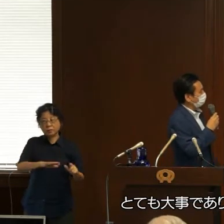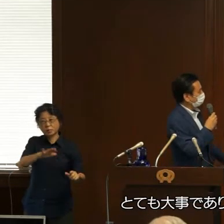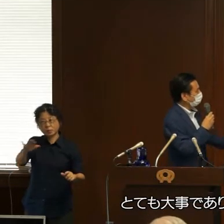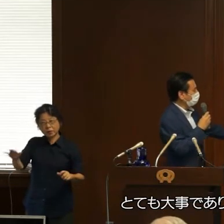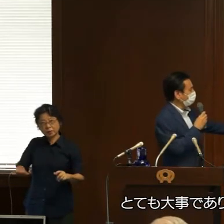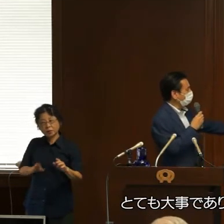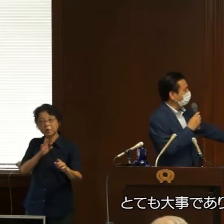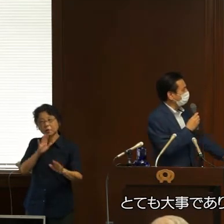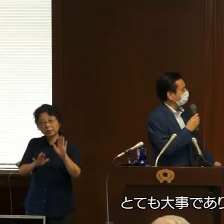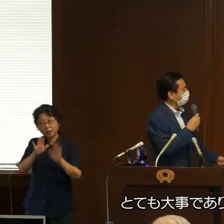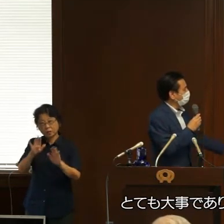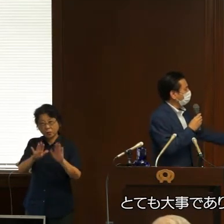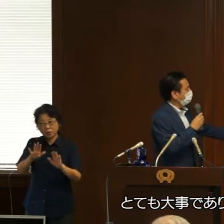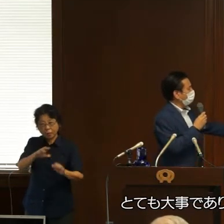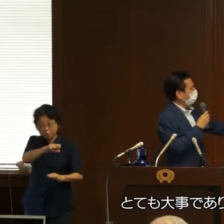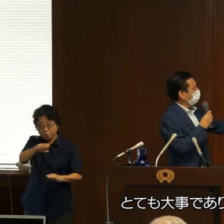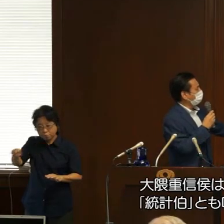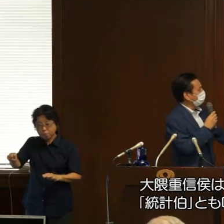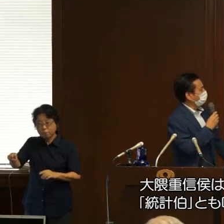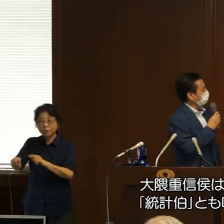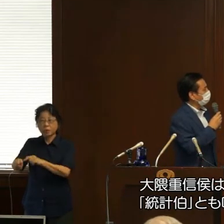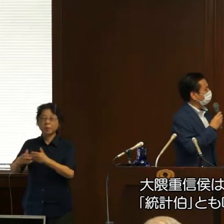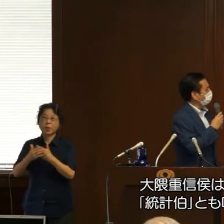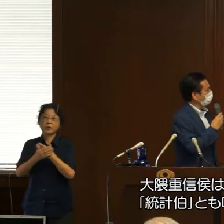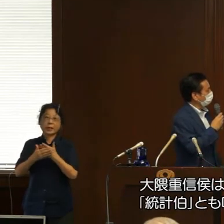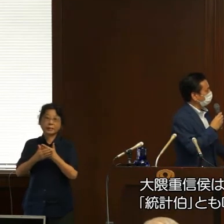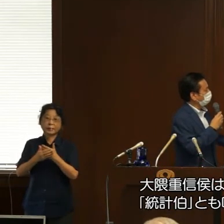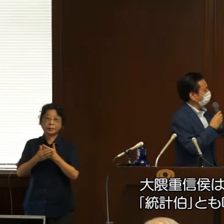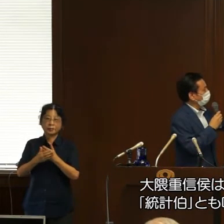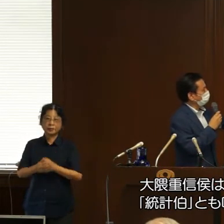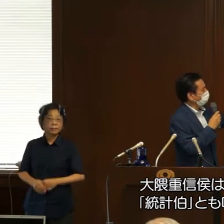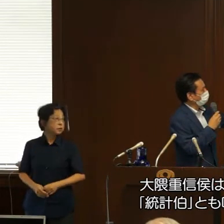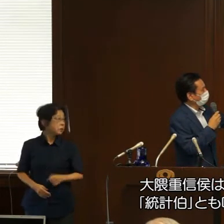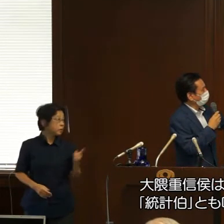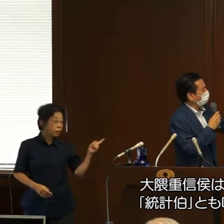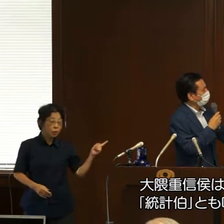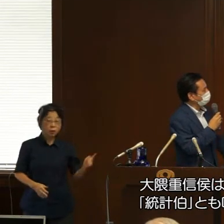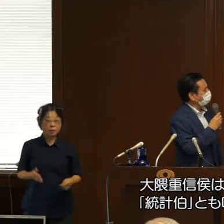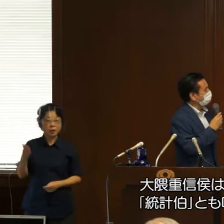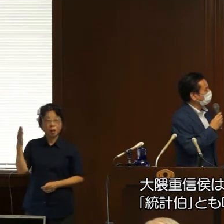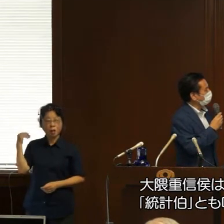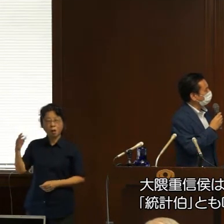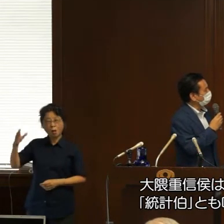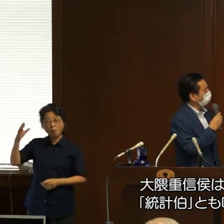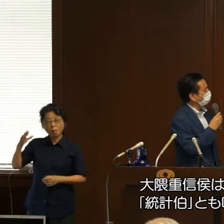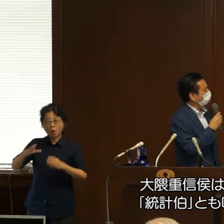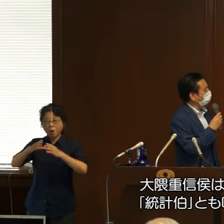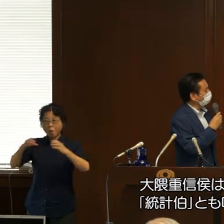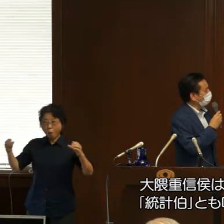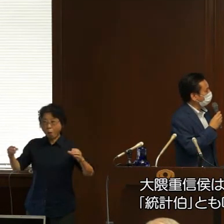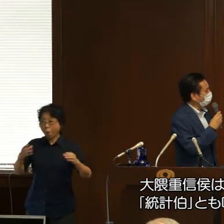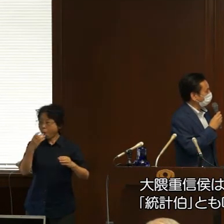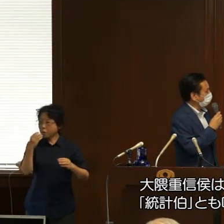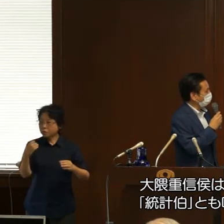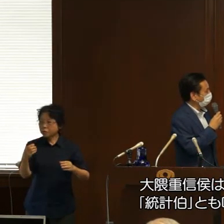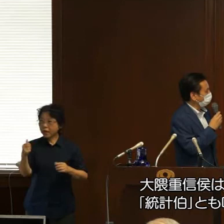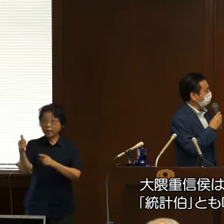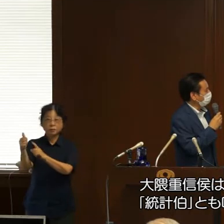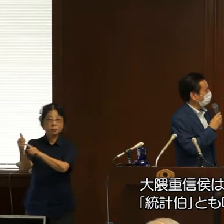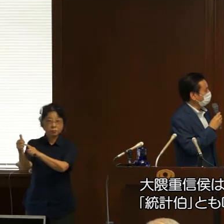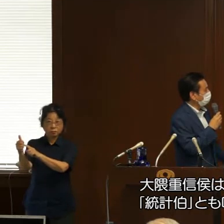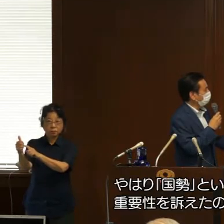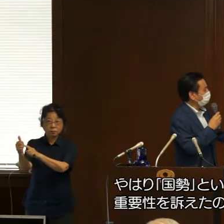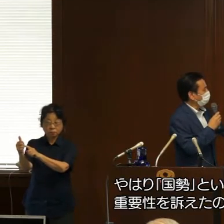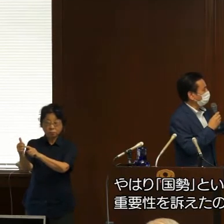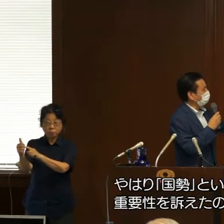ますし、佐賀県で言えば大隈重信公は統計に関心が高くて統計博とも呼ばれていました